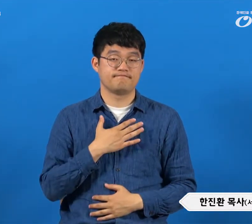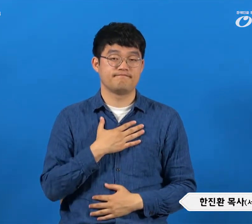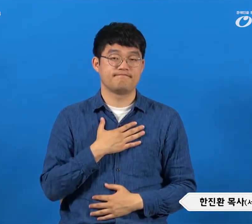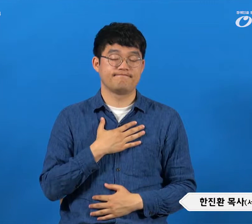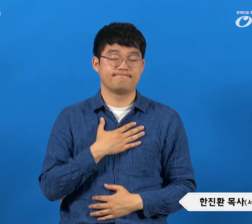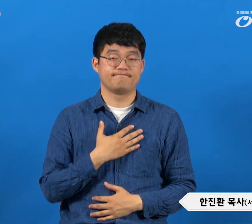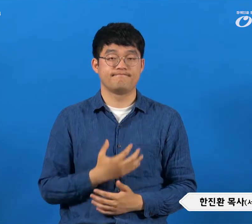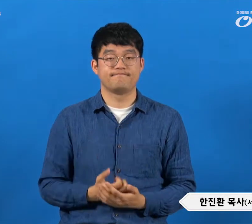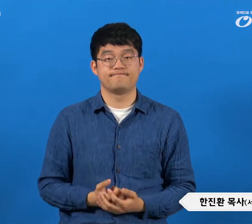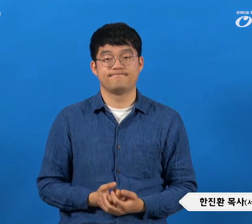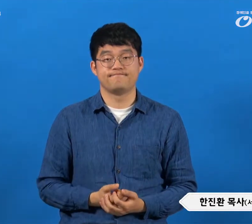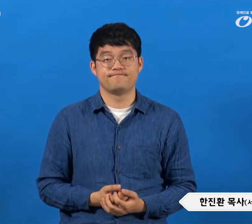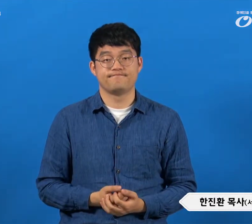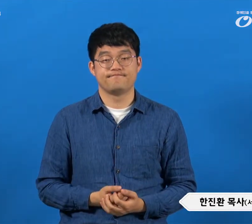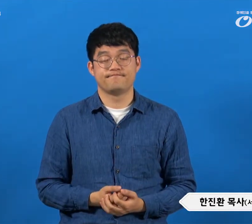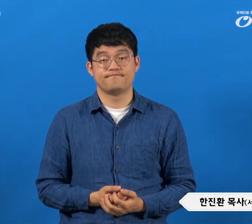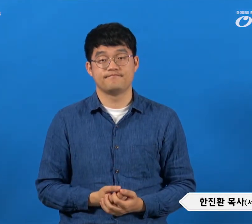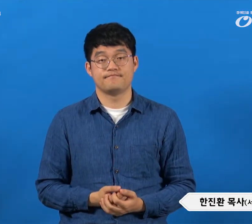저는